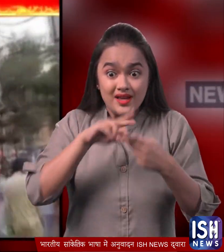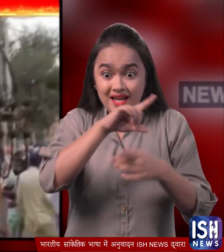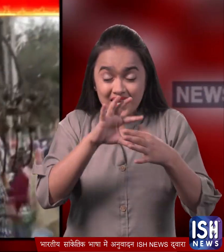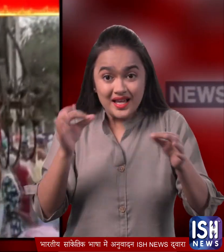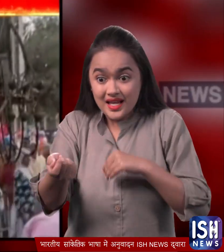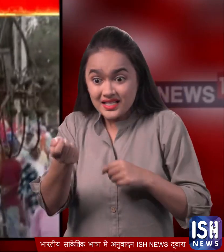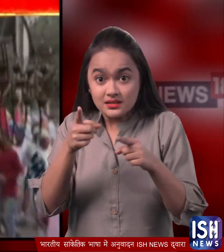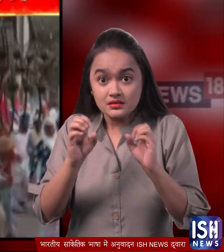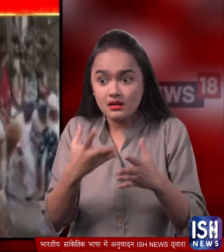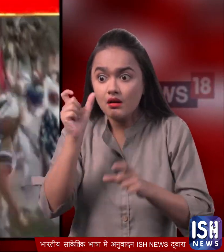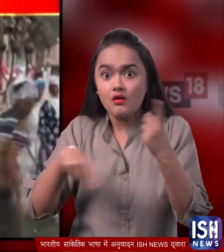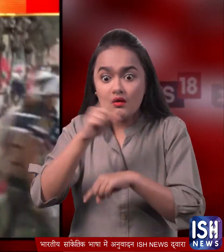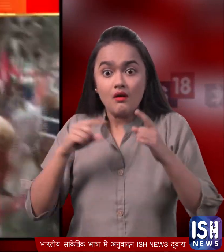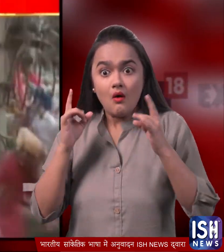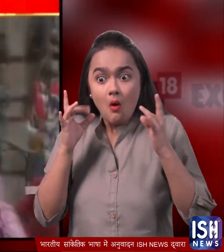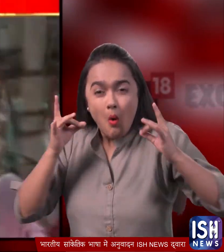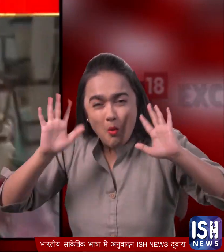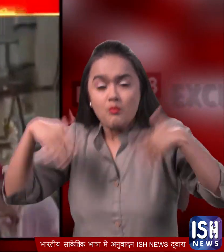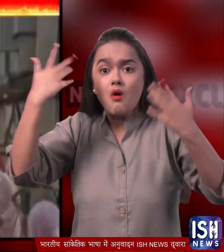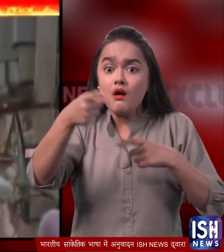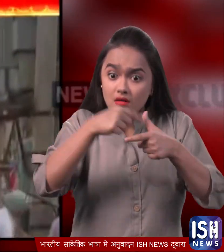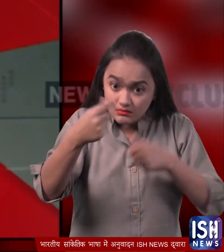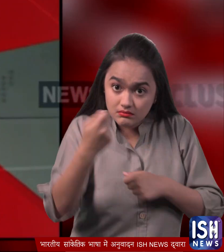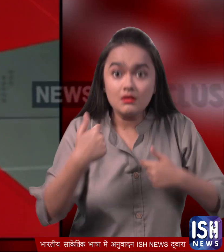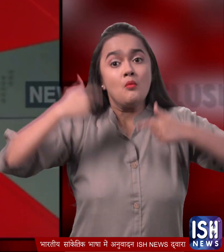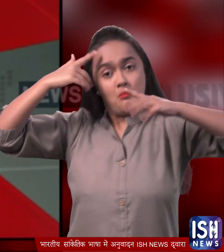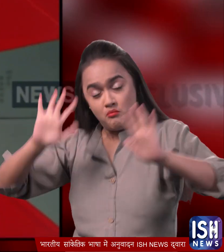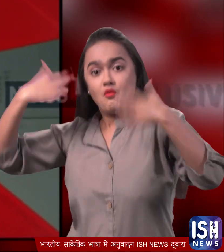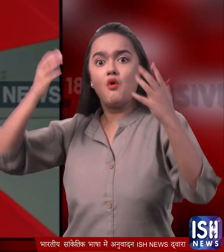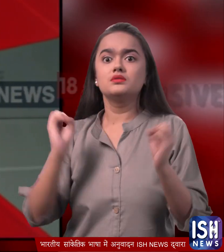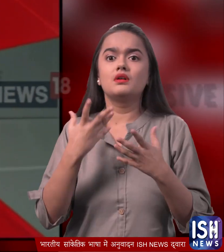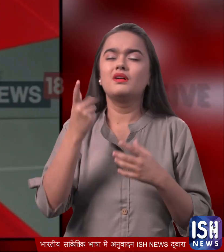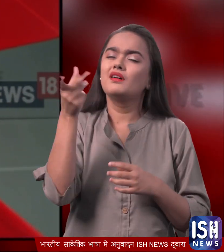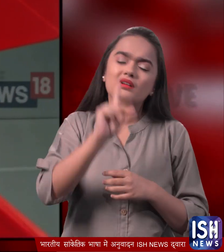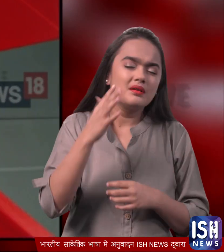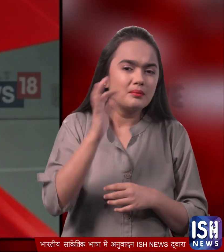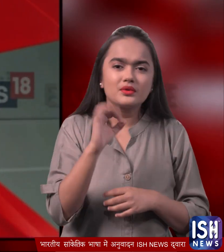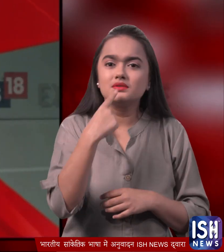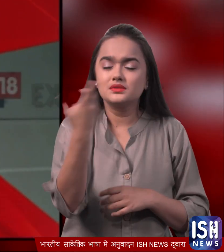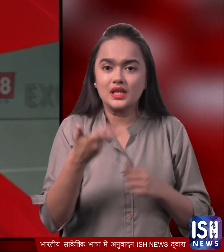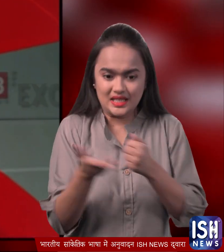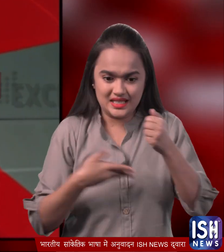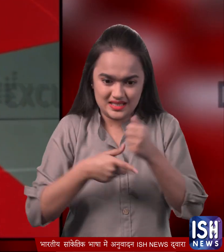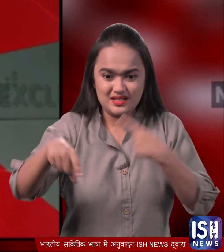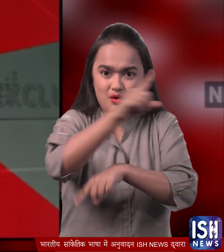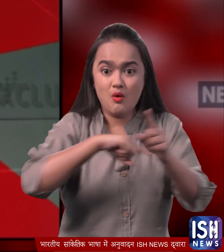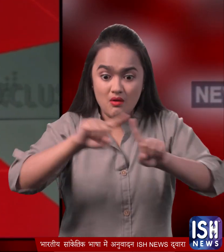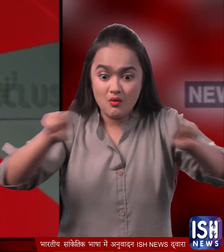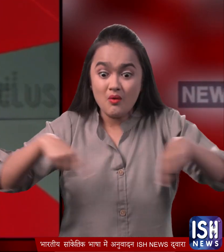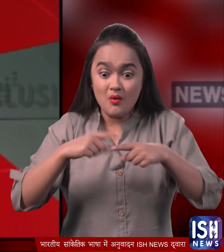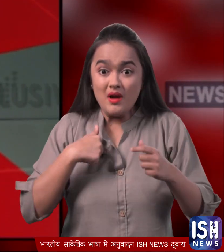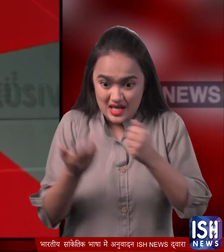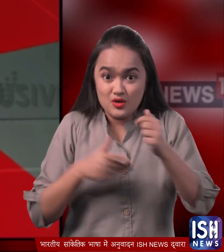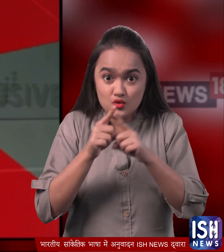लाठीचार्ज से नाराज प्रदर्शनकारियों ने पुलिस को ही निशाना बनाना शुरू कर दिया। सवाल की बात है कि पंजाब में जिन किसानों के पास खेती के लिए अपनी